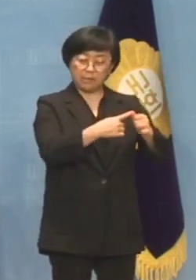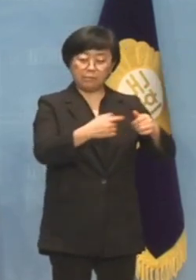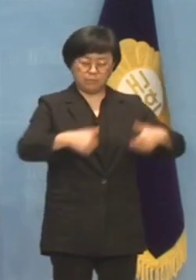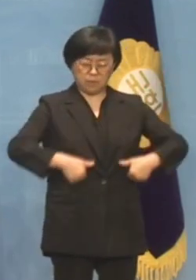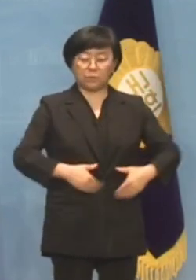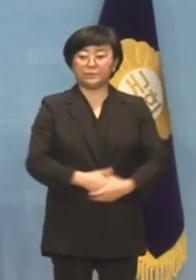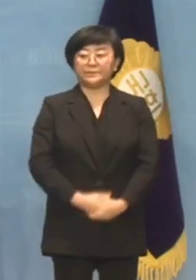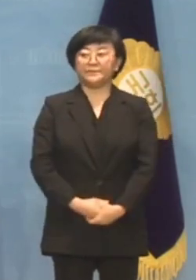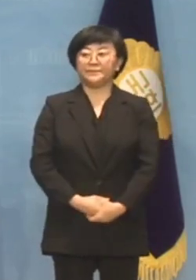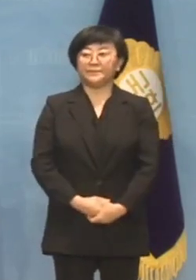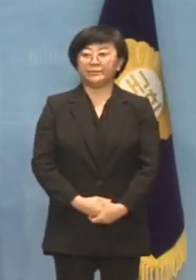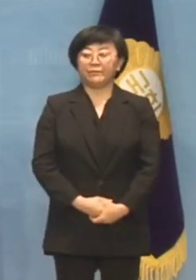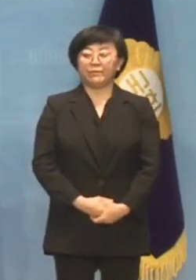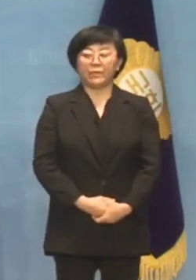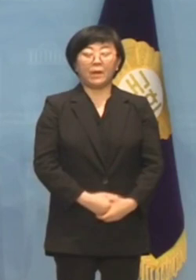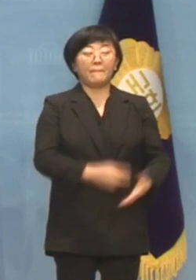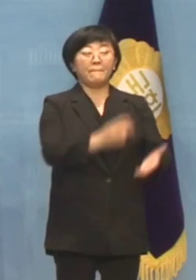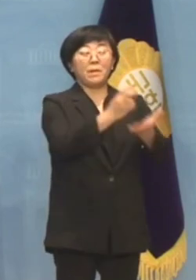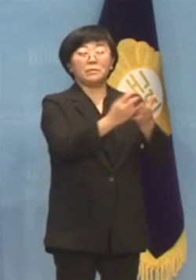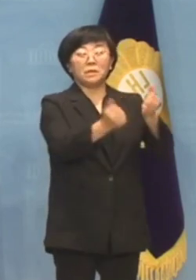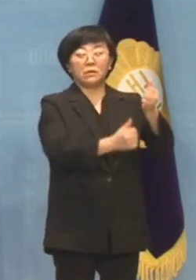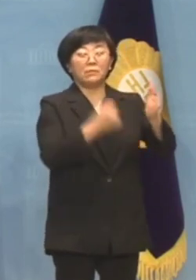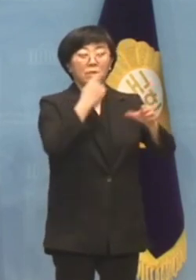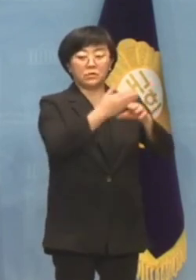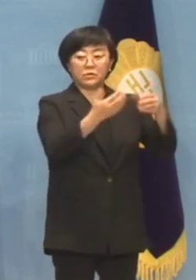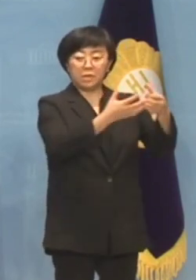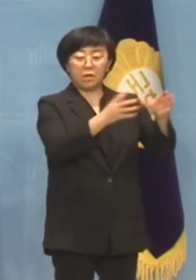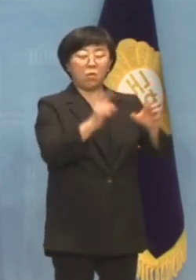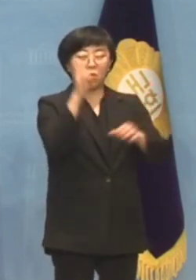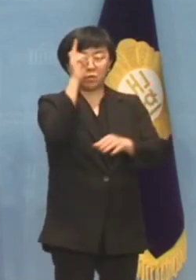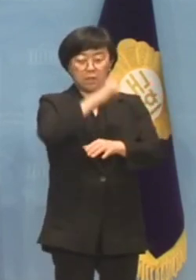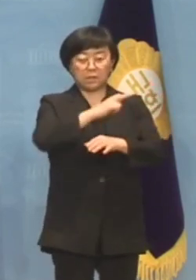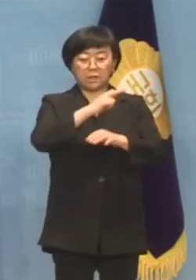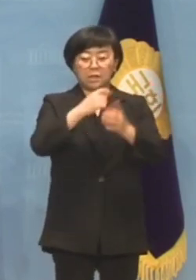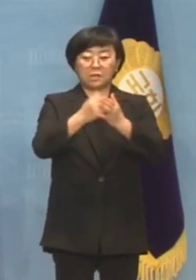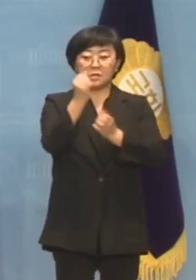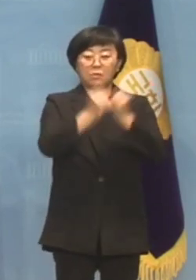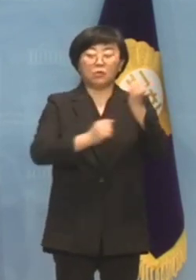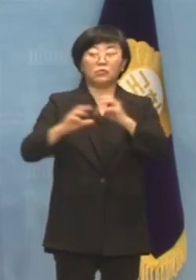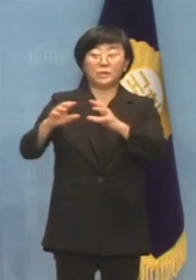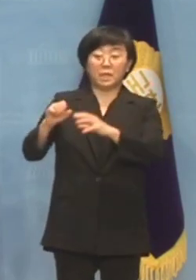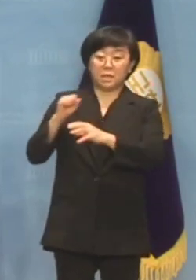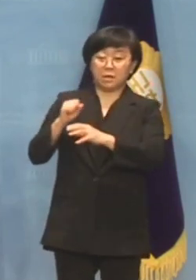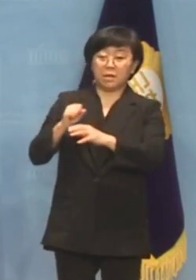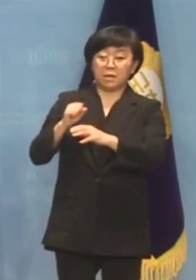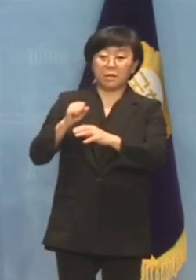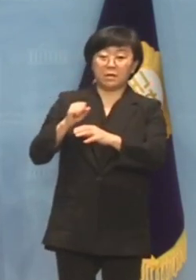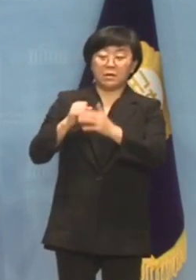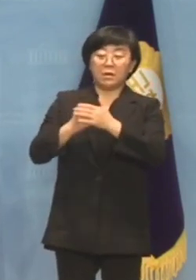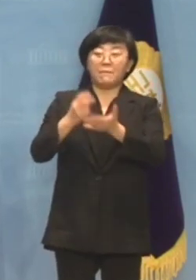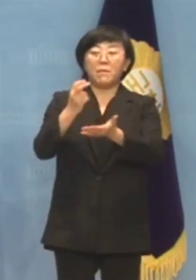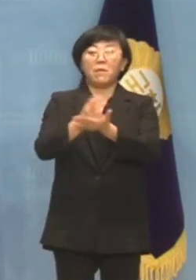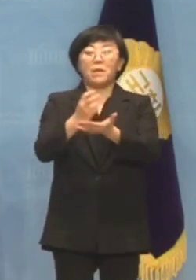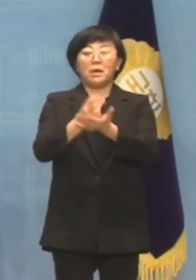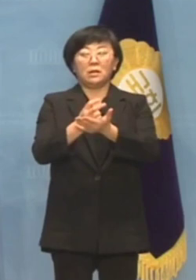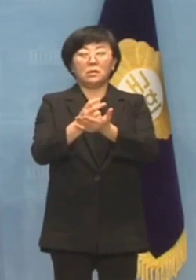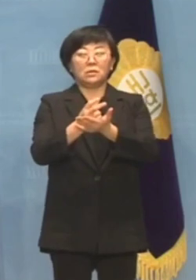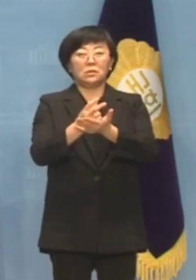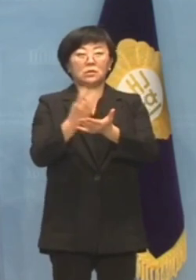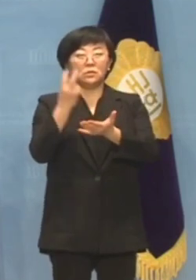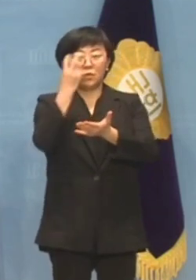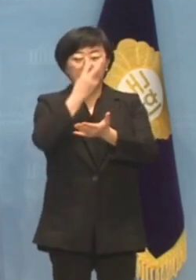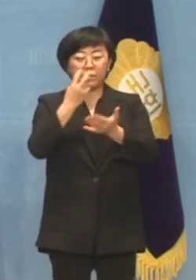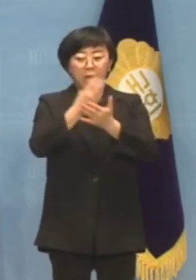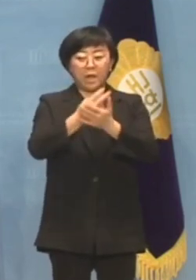없습니다. 민주당 법사위 위원들은 어제 오전 기자회견을 열고 국민의힘이 법안심사 일소위 일정